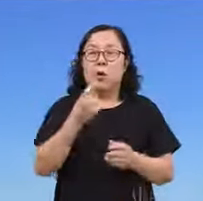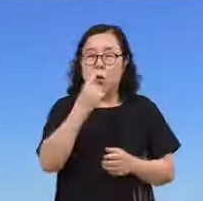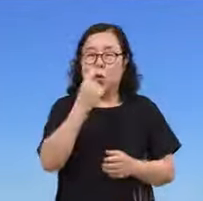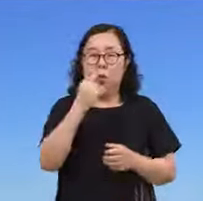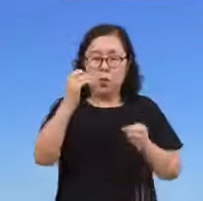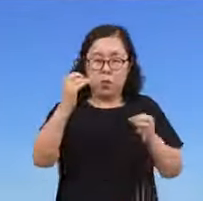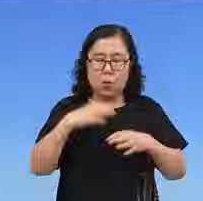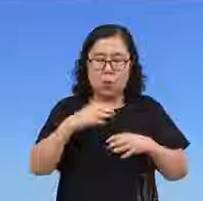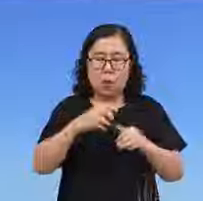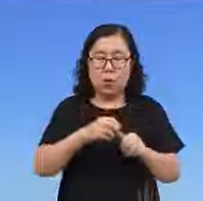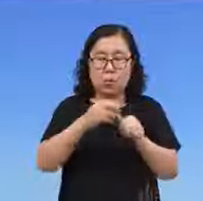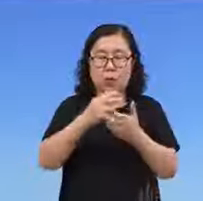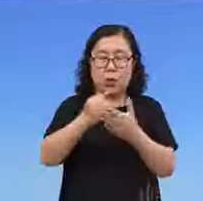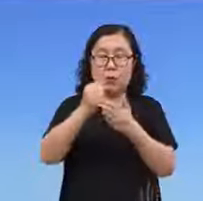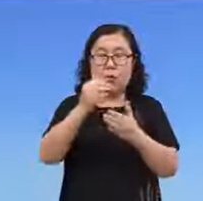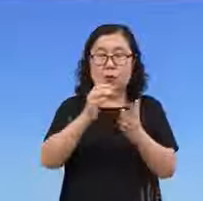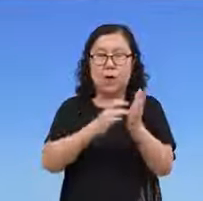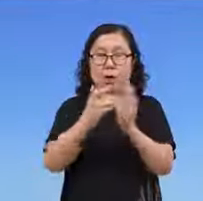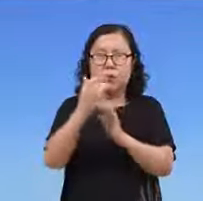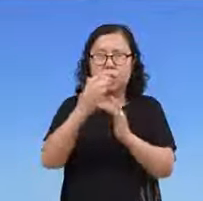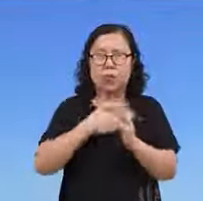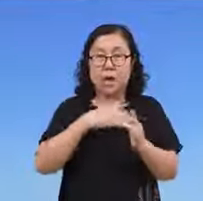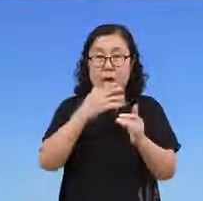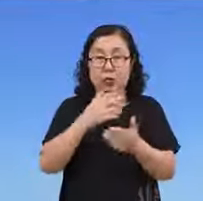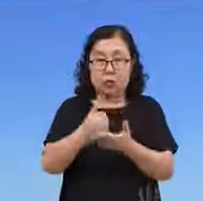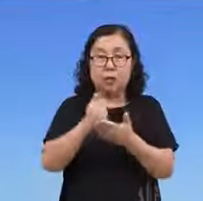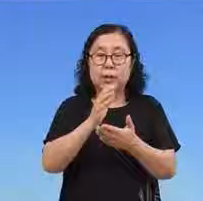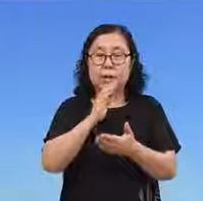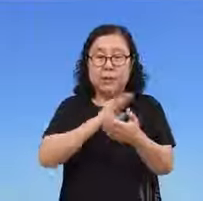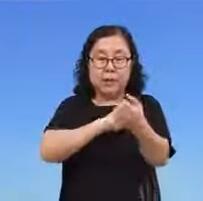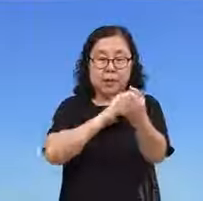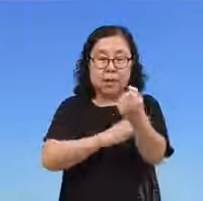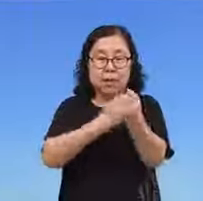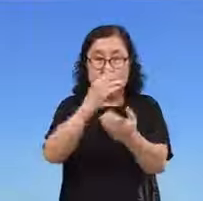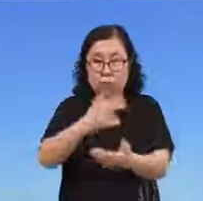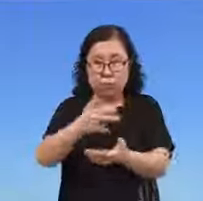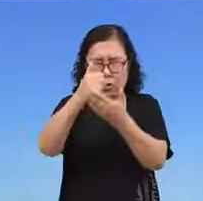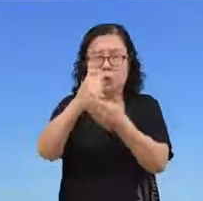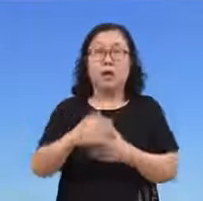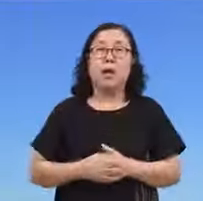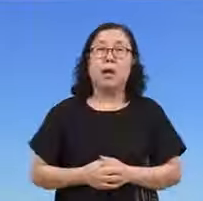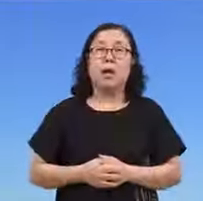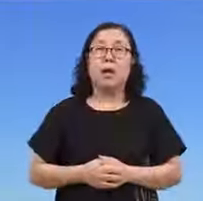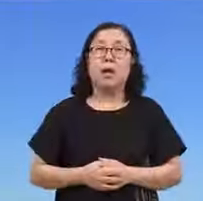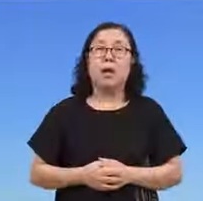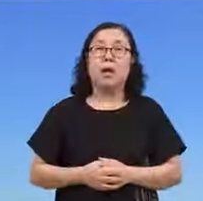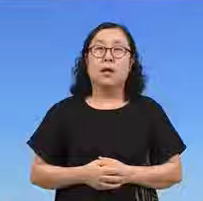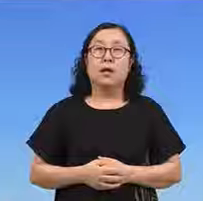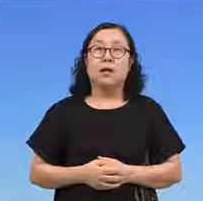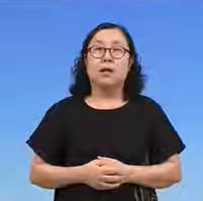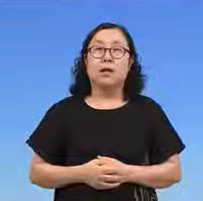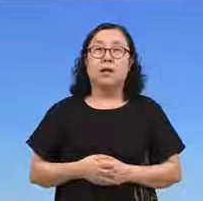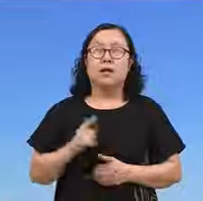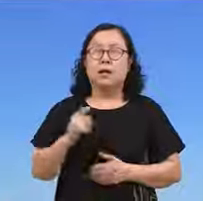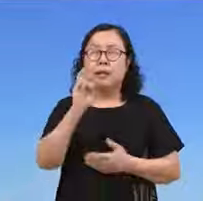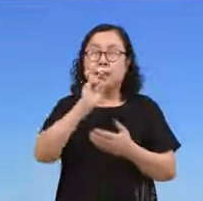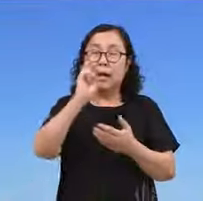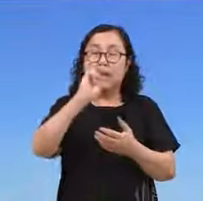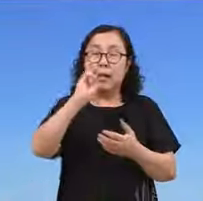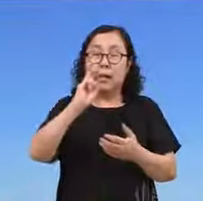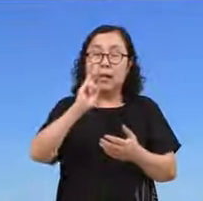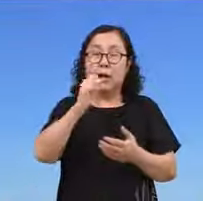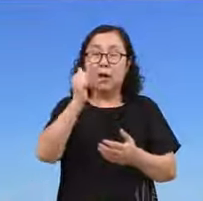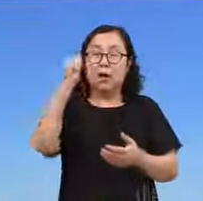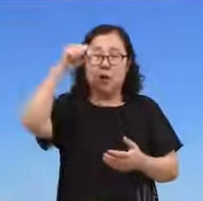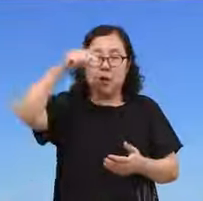내 주 참 능력의 주시로다. 큰 바위 및 안전한 그곳으로 내 영혼을 숨기시네.